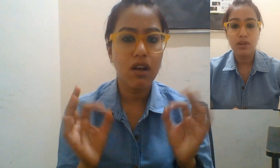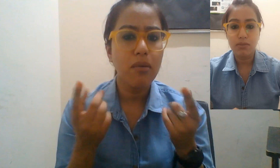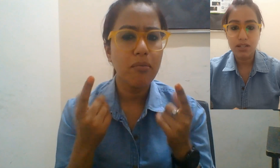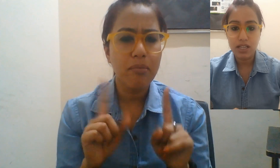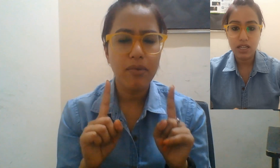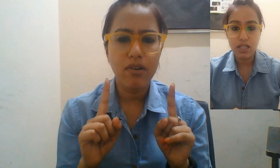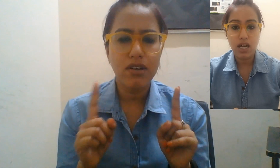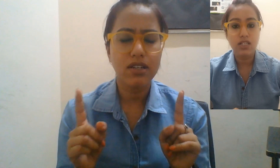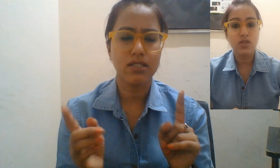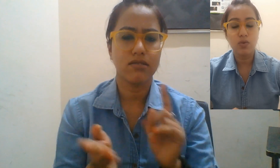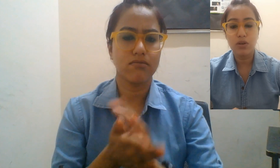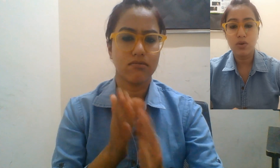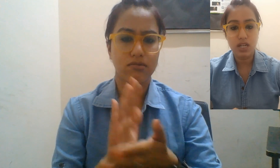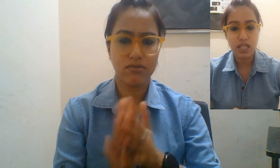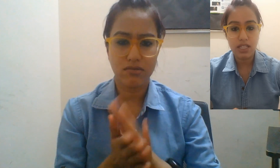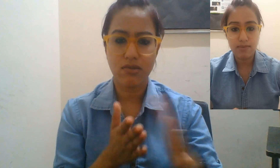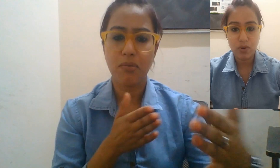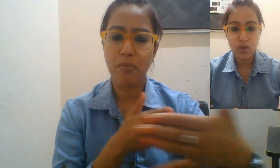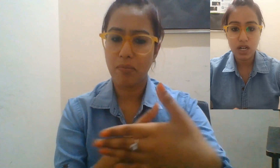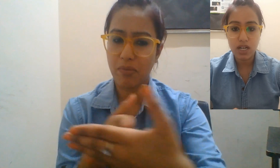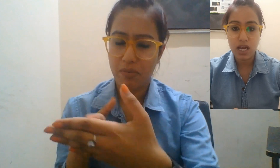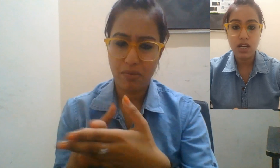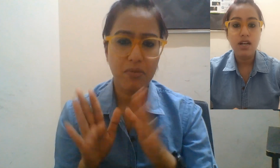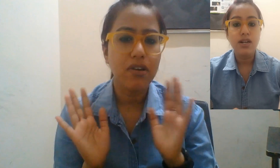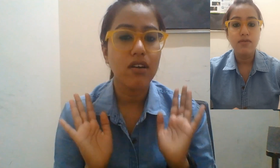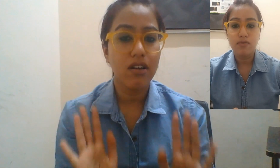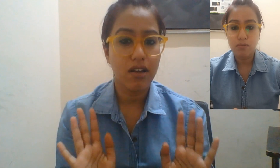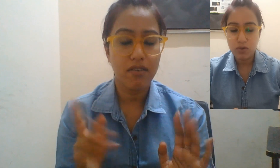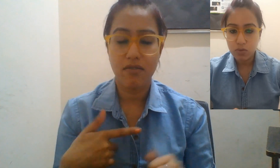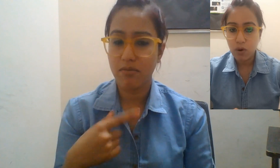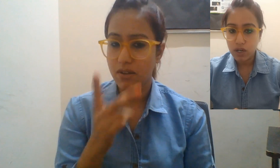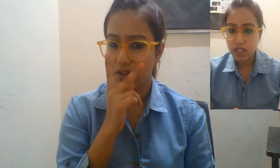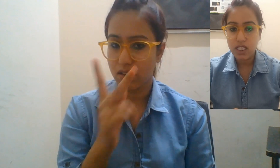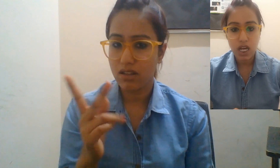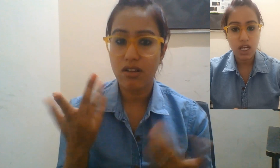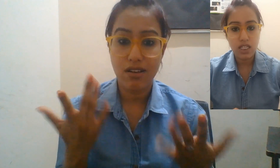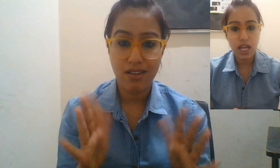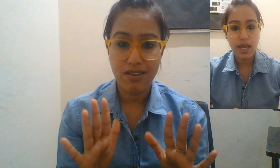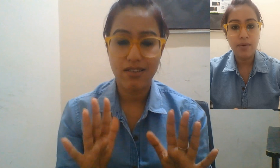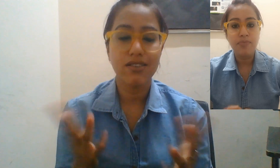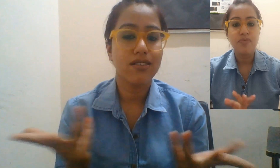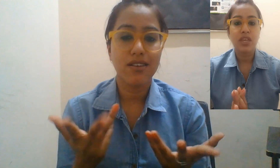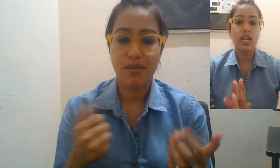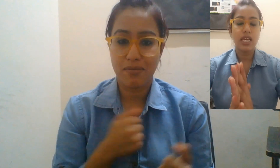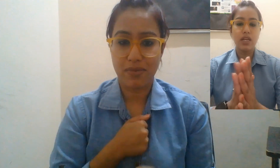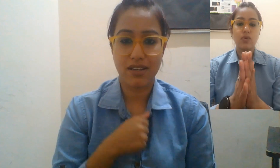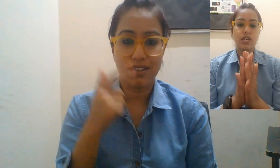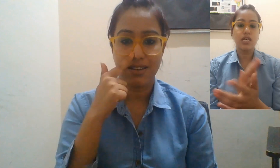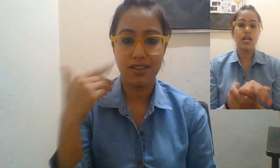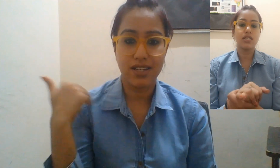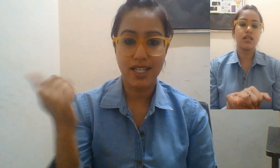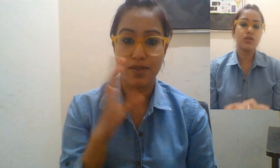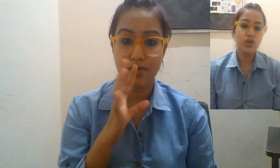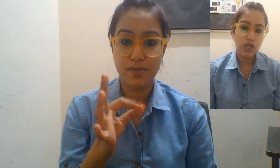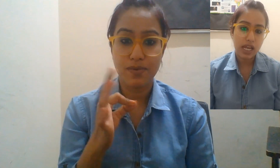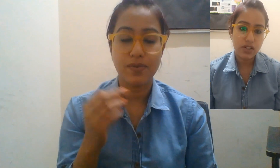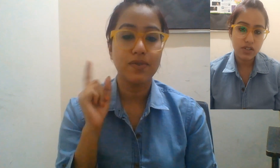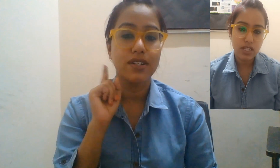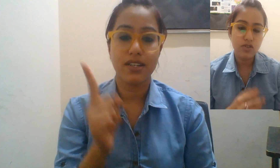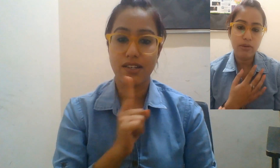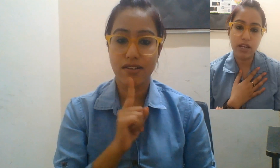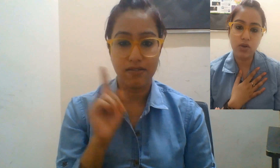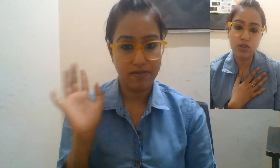हैं उनकी मदद करना, जो भी हो सकता है सपोर्ट करना, मुझे बहुत अच्छा लगता है। लेकिन उसके साथ साथ